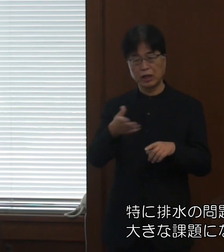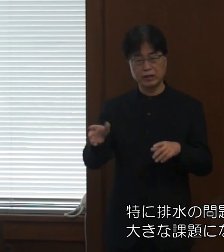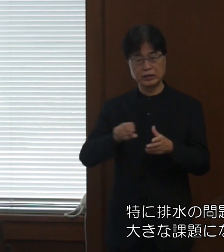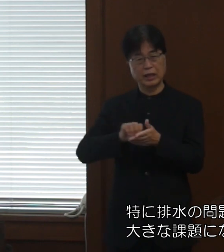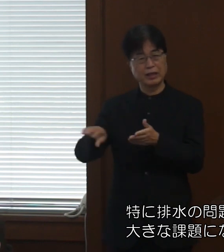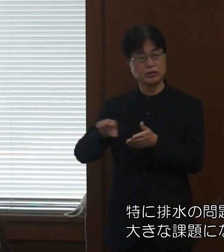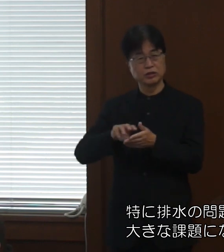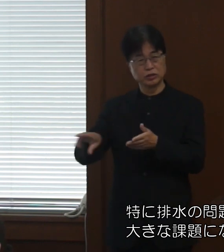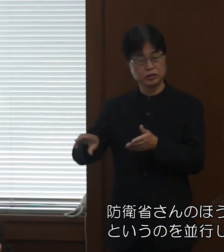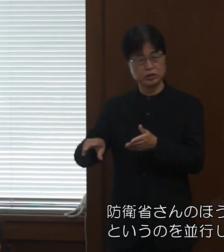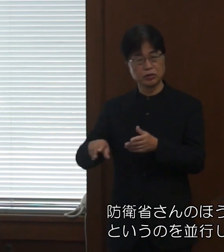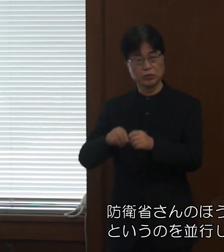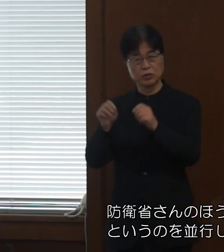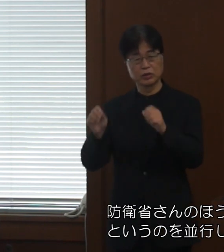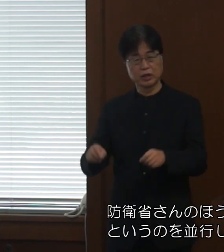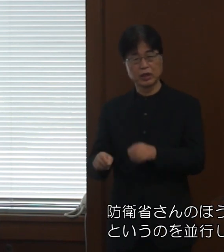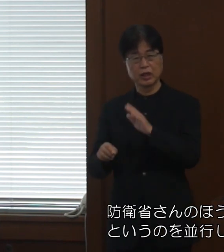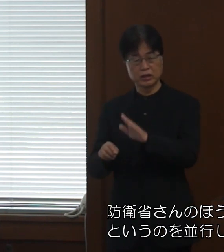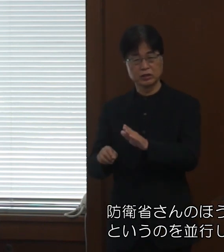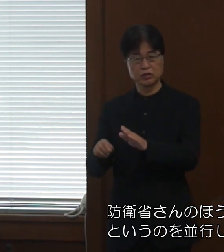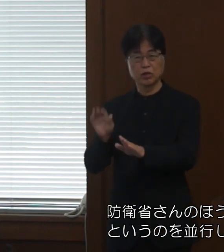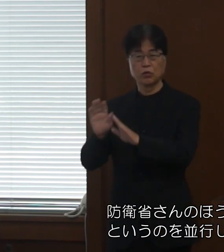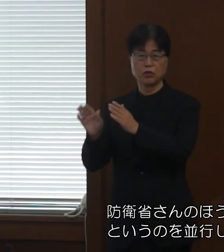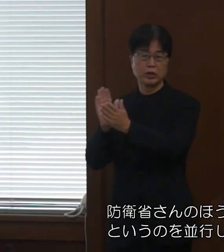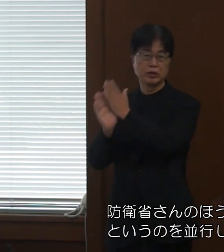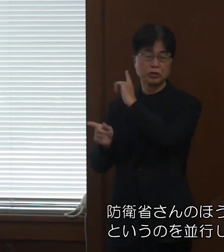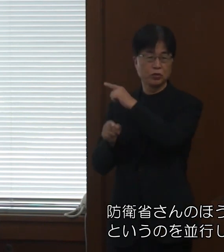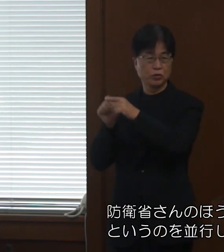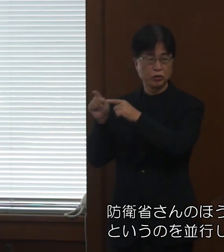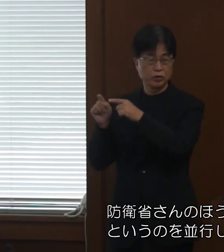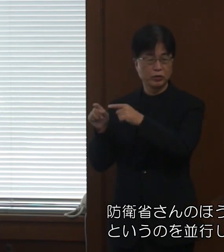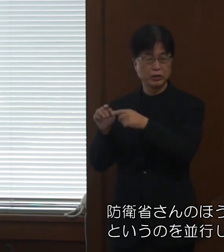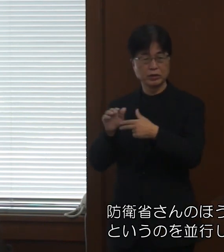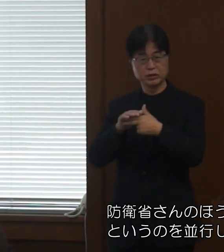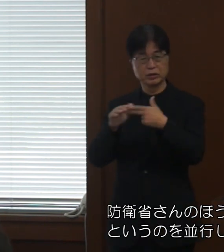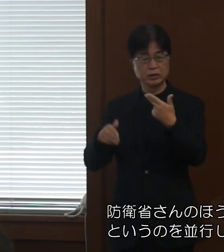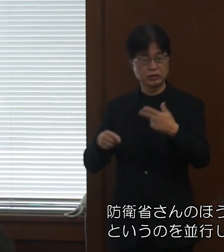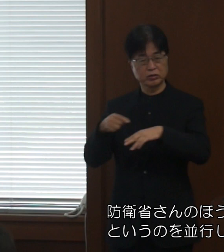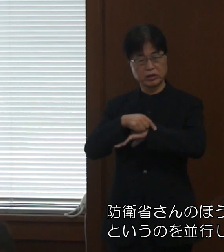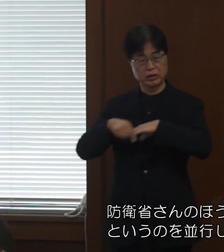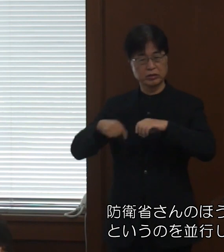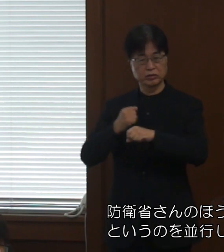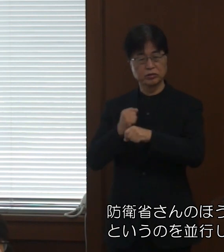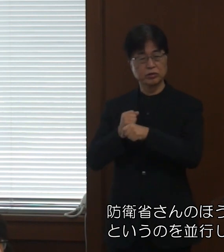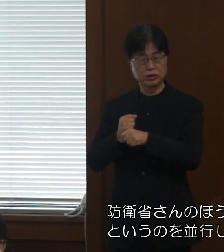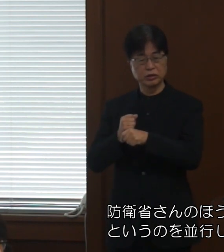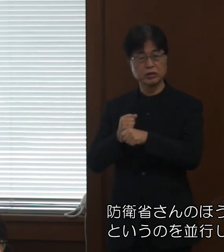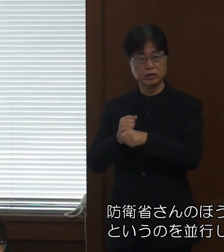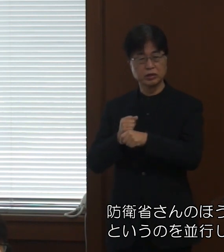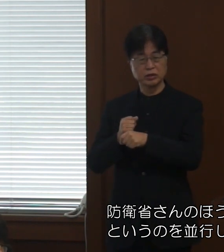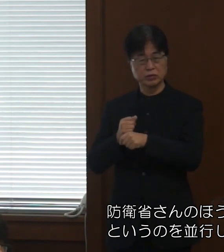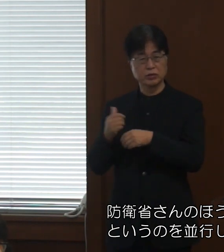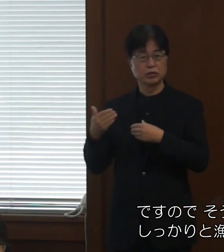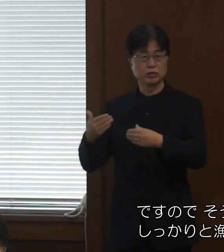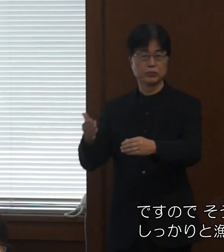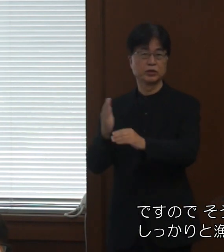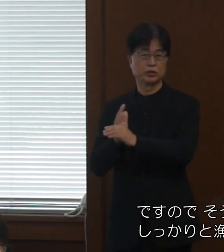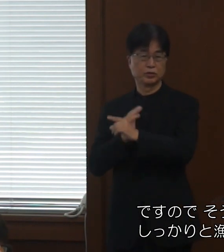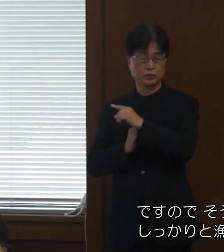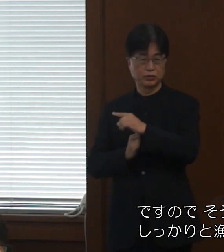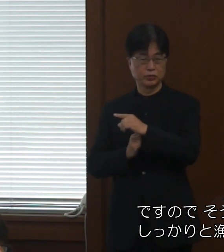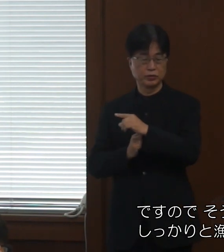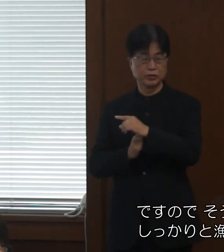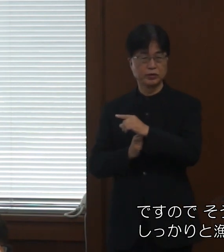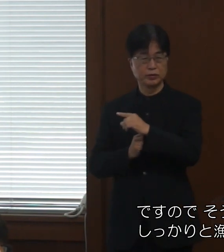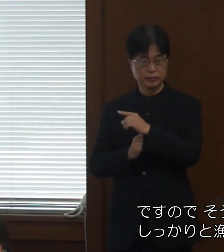大きな課題になっているということで防衛省さんの方でその施設の計画づくりというのは並行して行われていますです